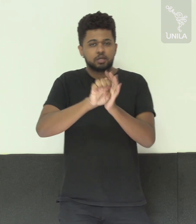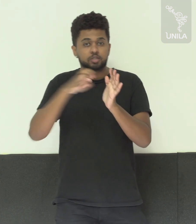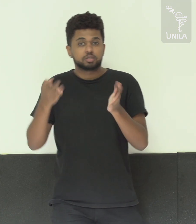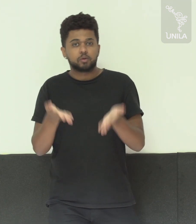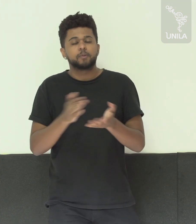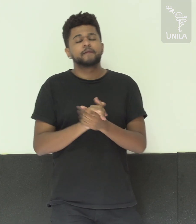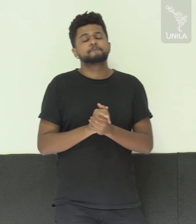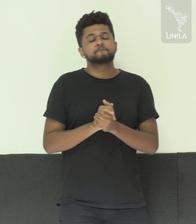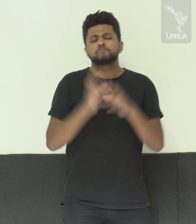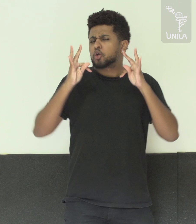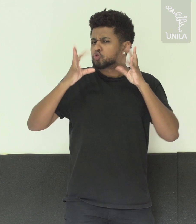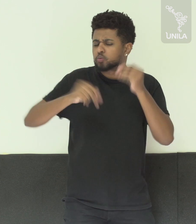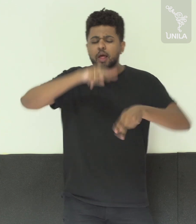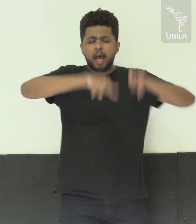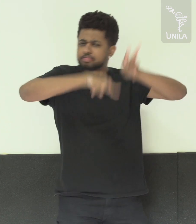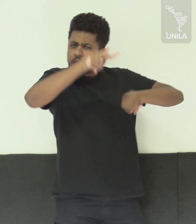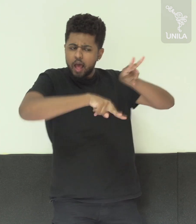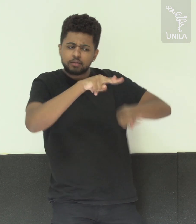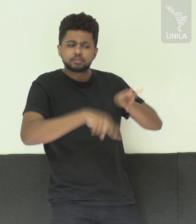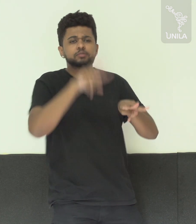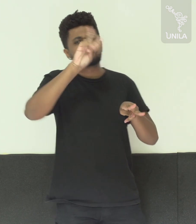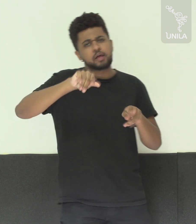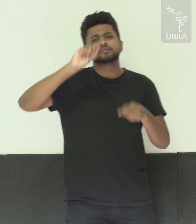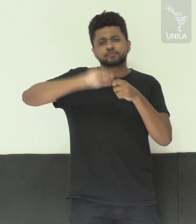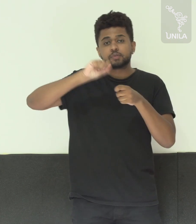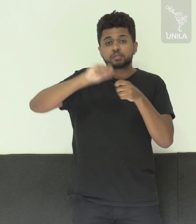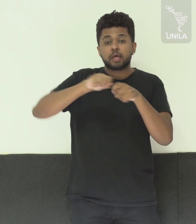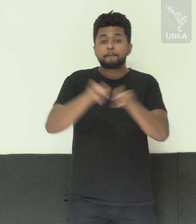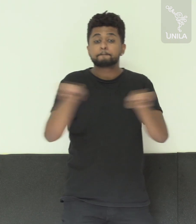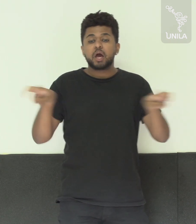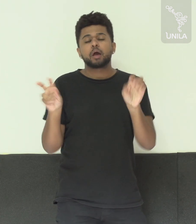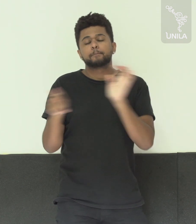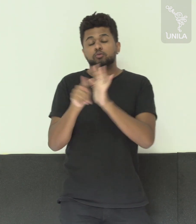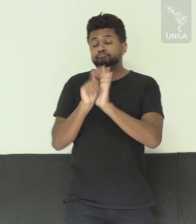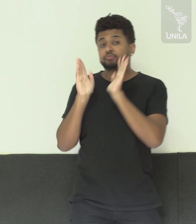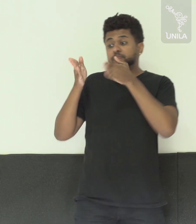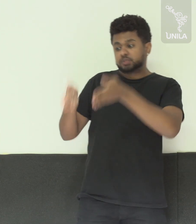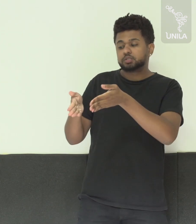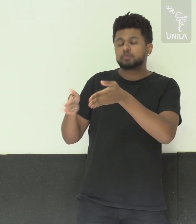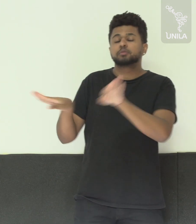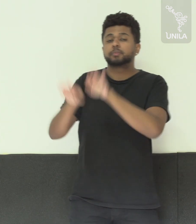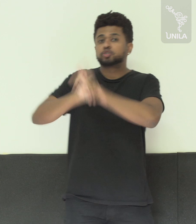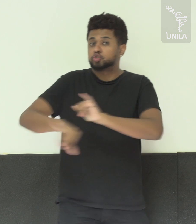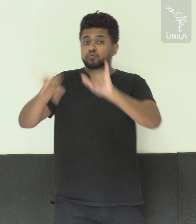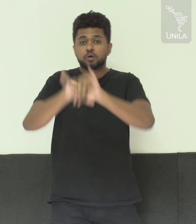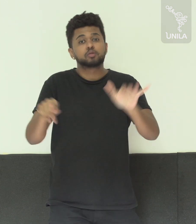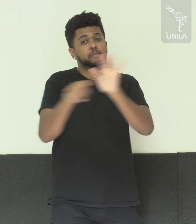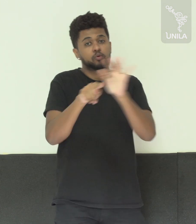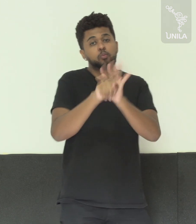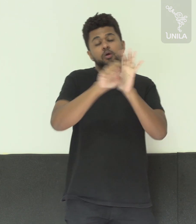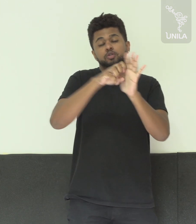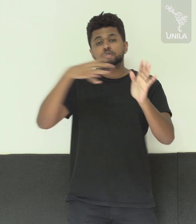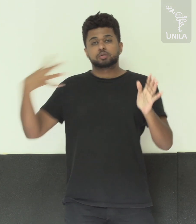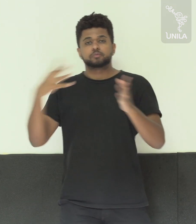edital. Todas as análises serão realizadas por bancas específicas e divulgadas por meio de